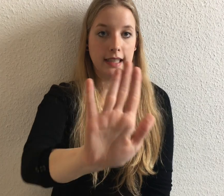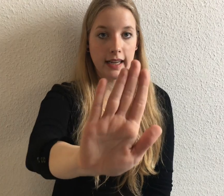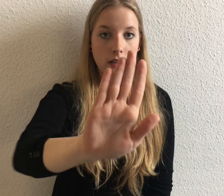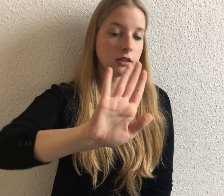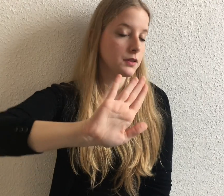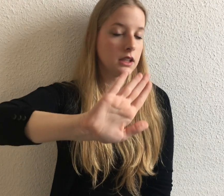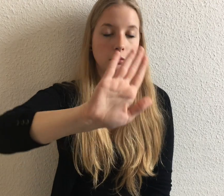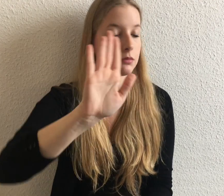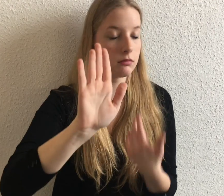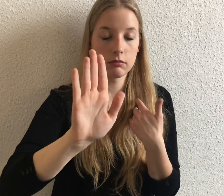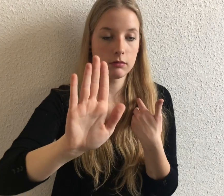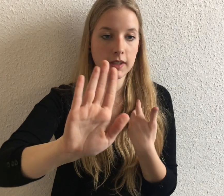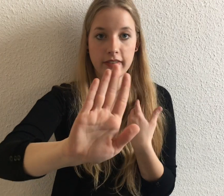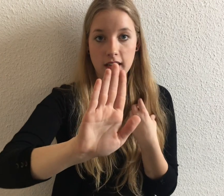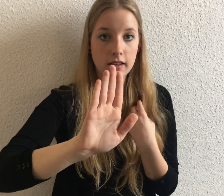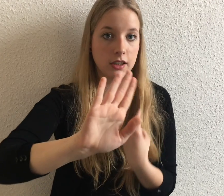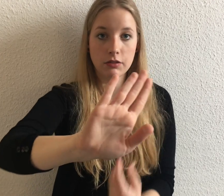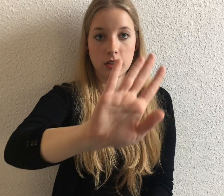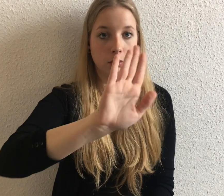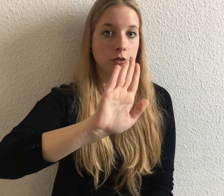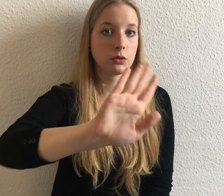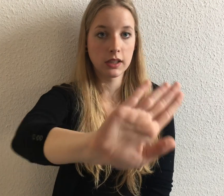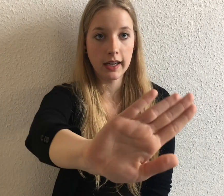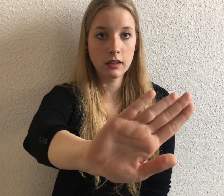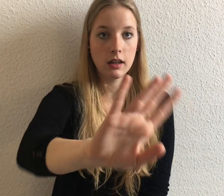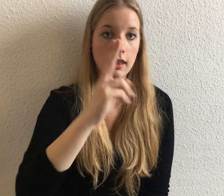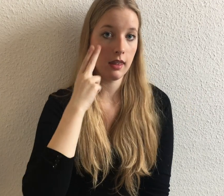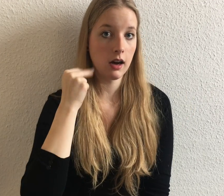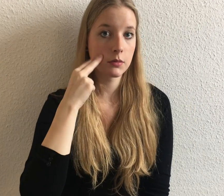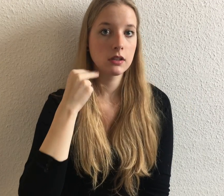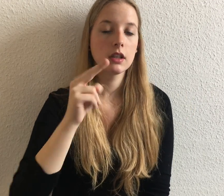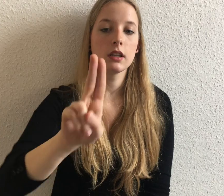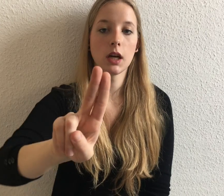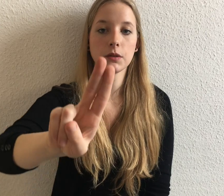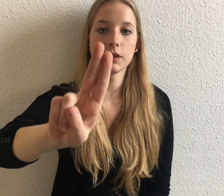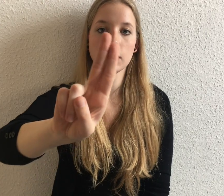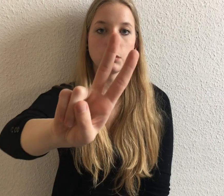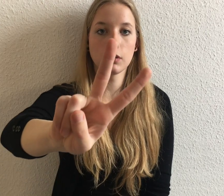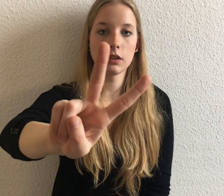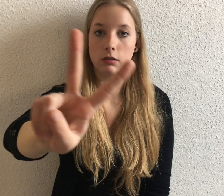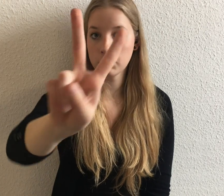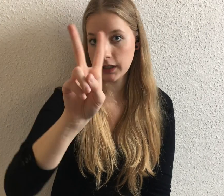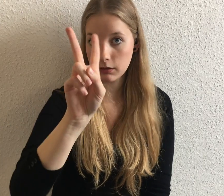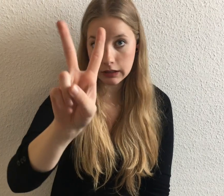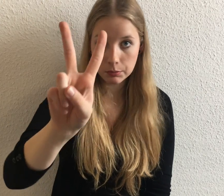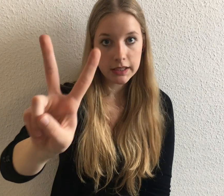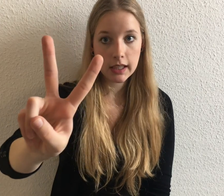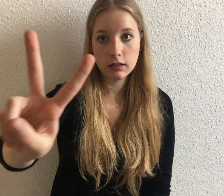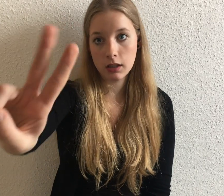Dein, also wie mit der flachen Hand auf die andere Person, dein Name. Name wird, die Peace-Zeichen halt